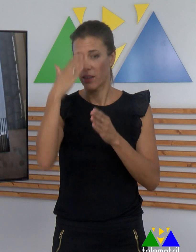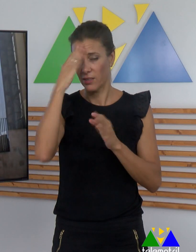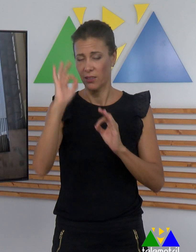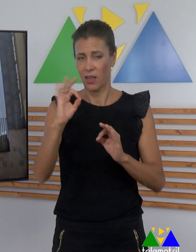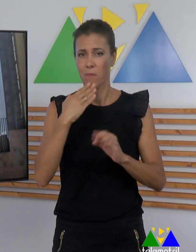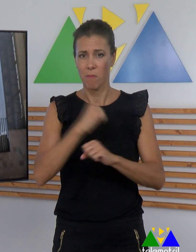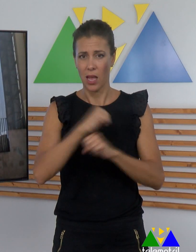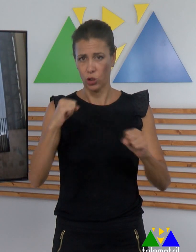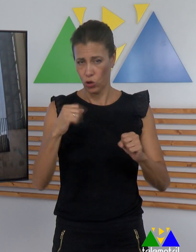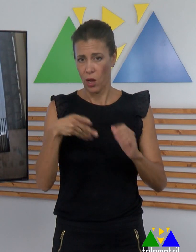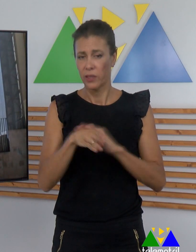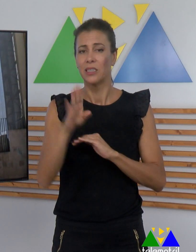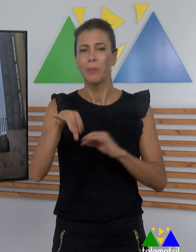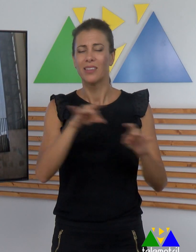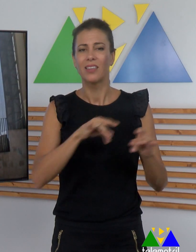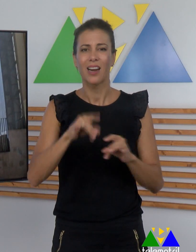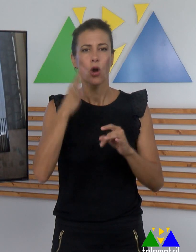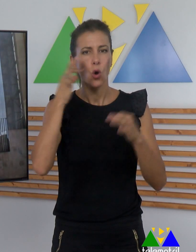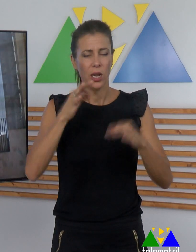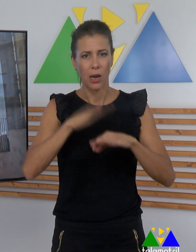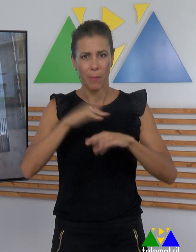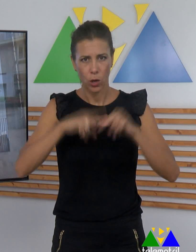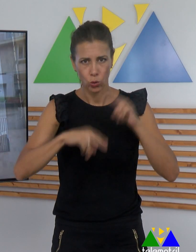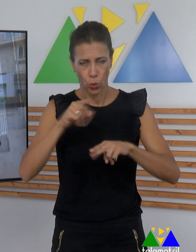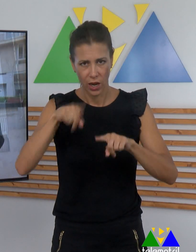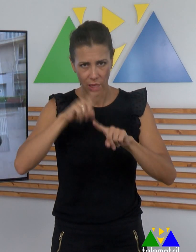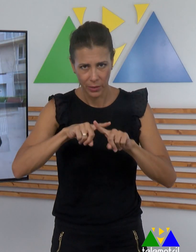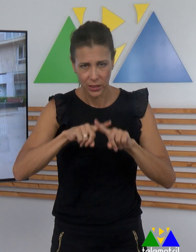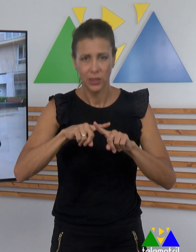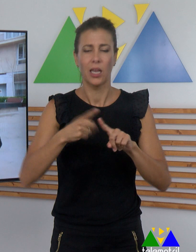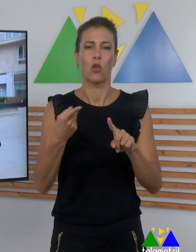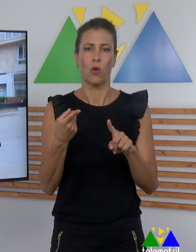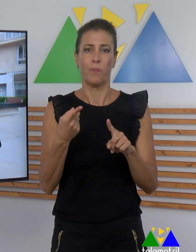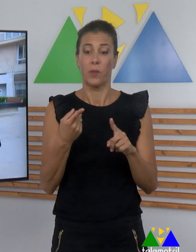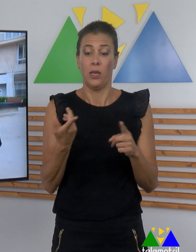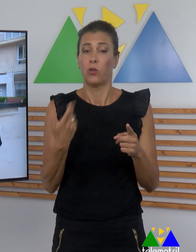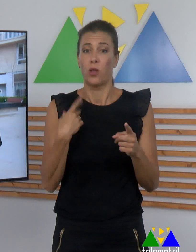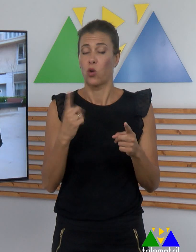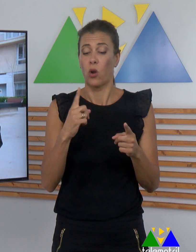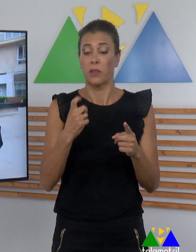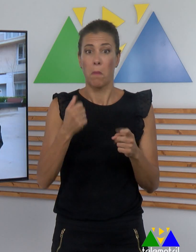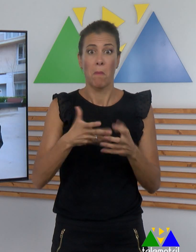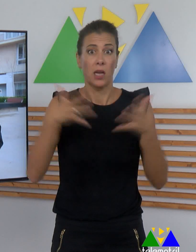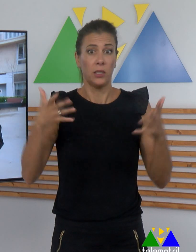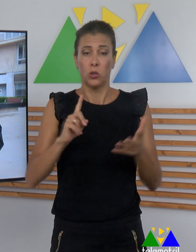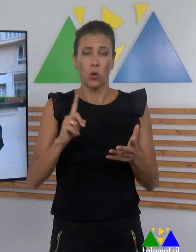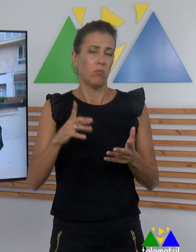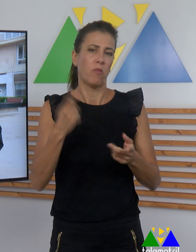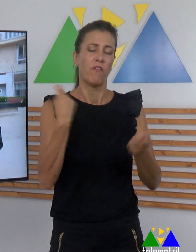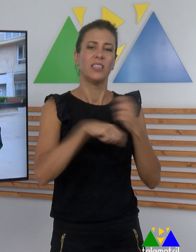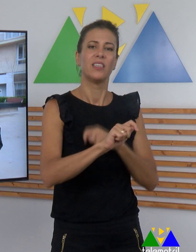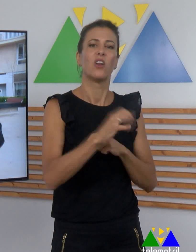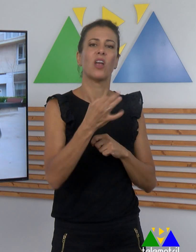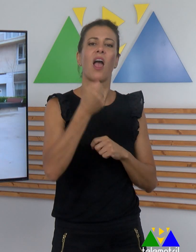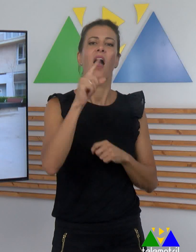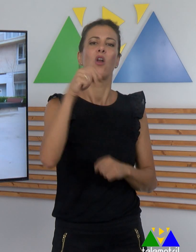acceso. Parte del terreno original para construir el cementerio, como ya no necesitaban un cementerio tan grande, se lo vendieron a Alonso de